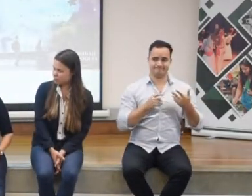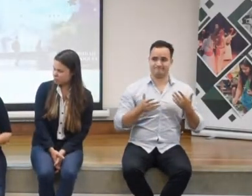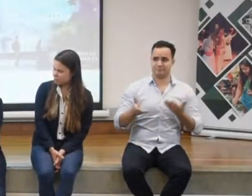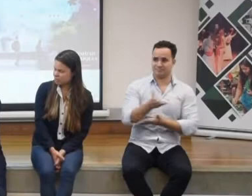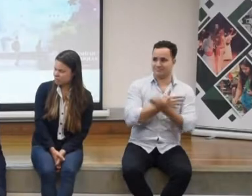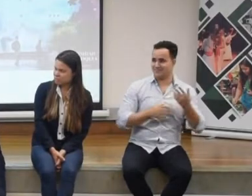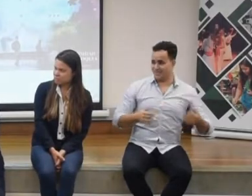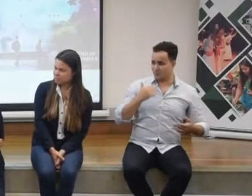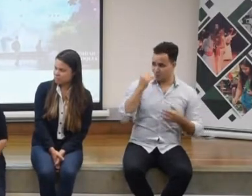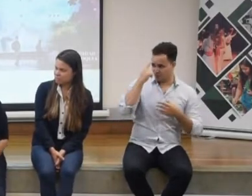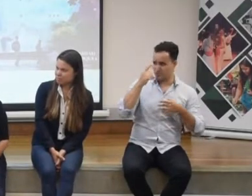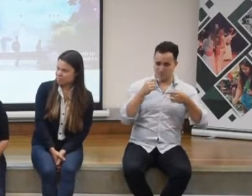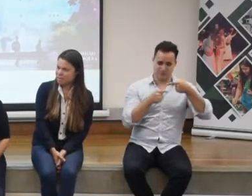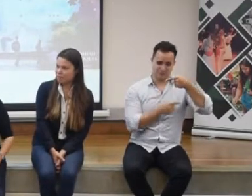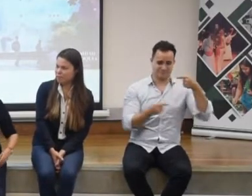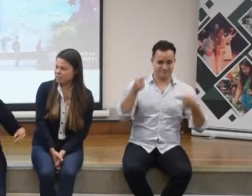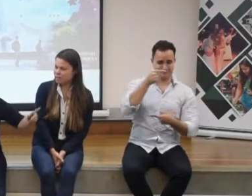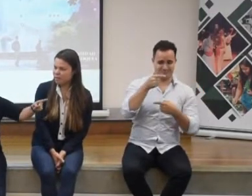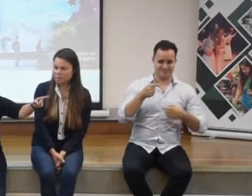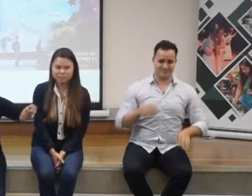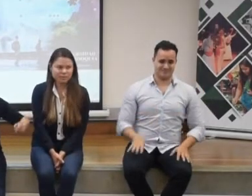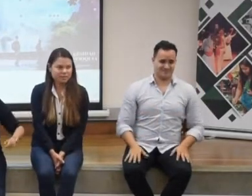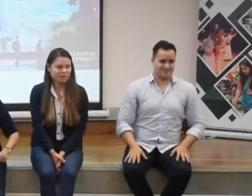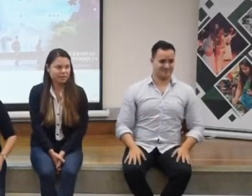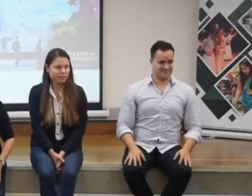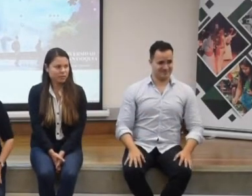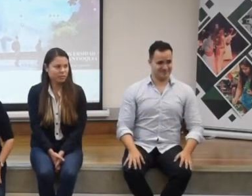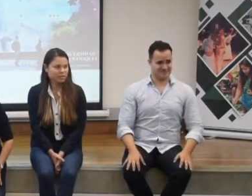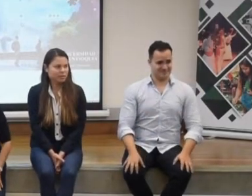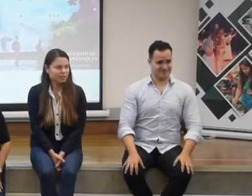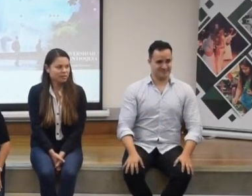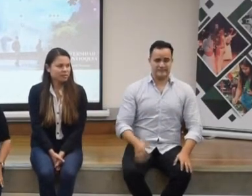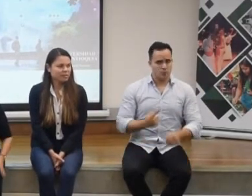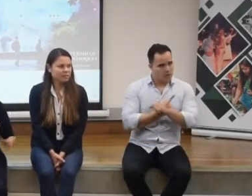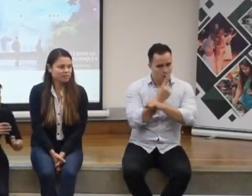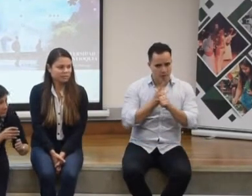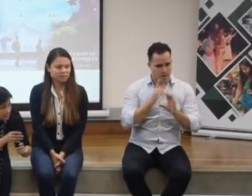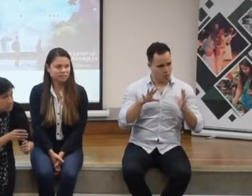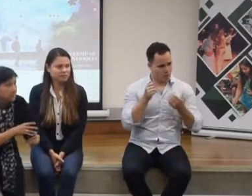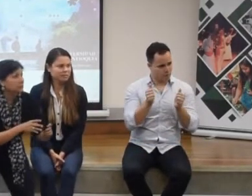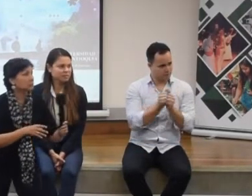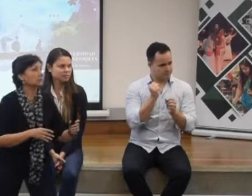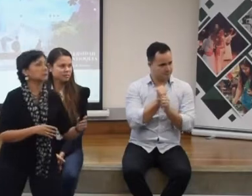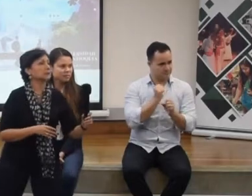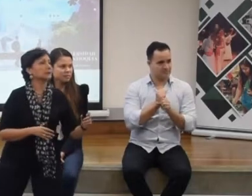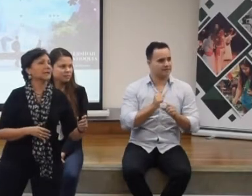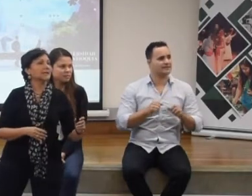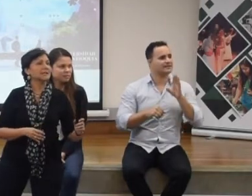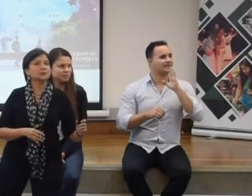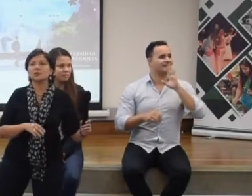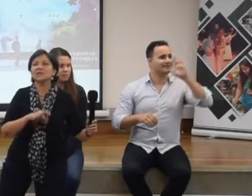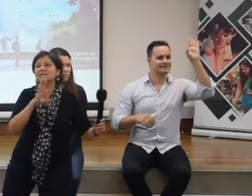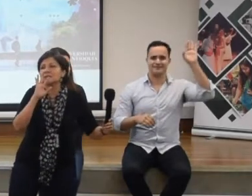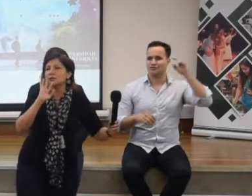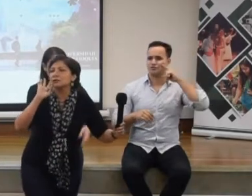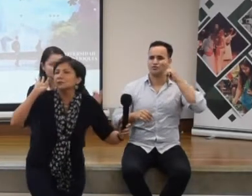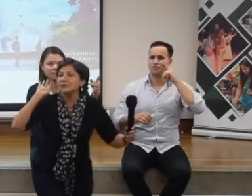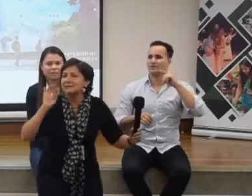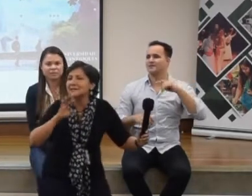primer punto. ¿De qué forma trabajamos para trabajar en 1 hora? Yo